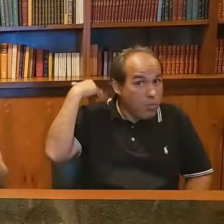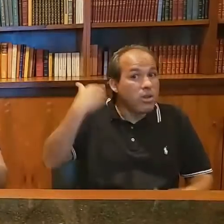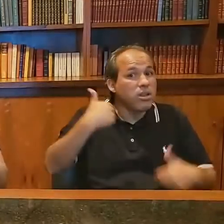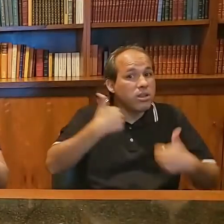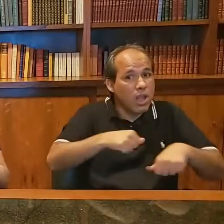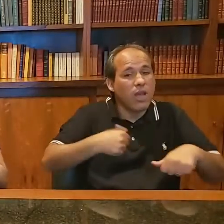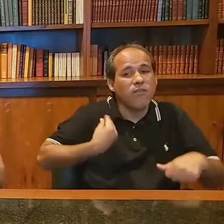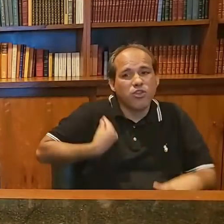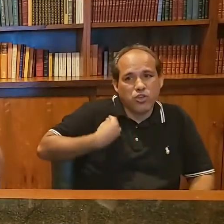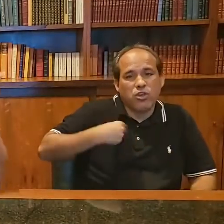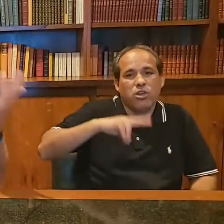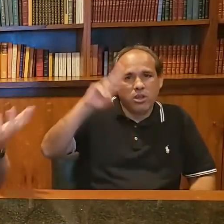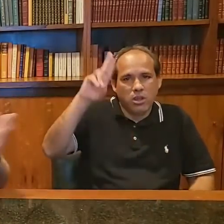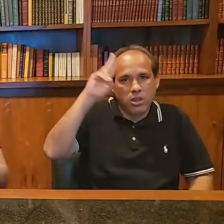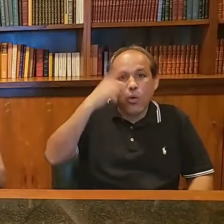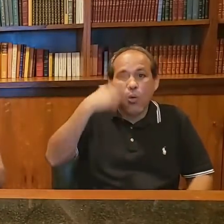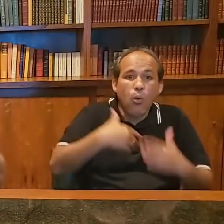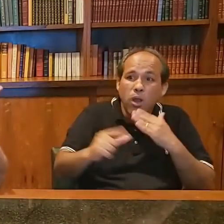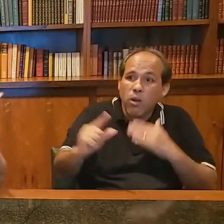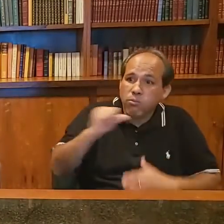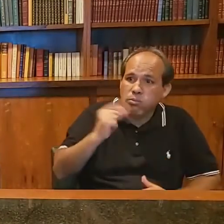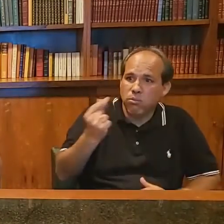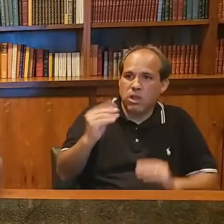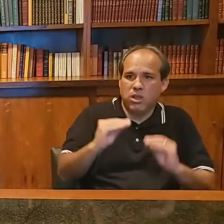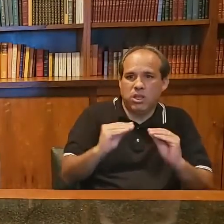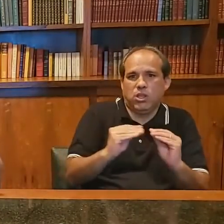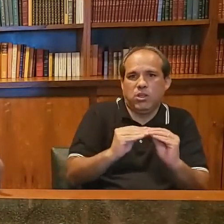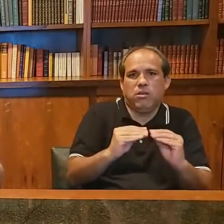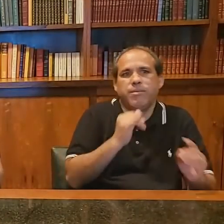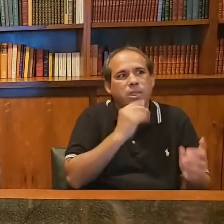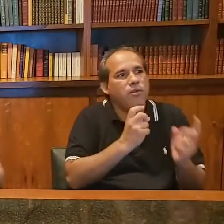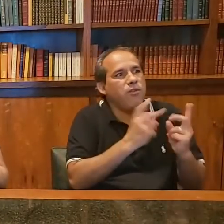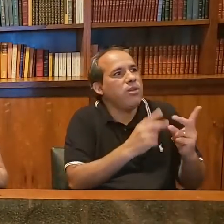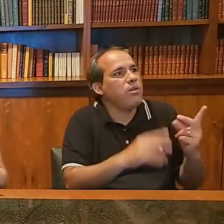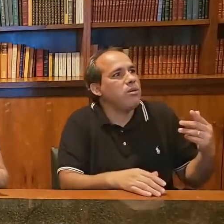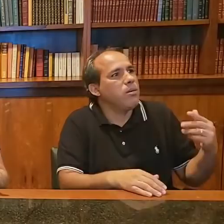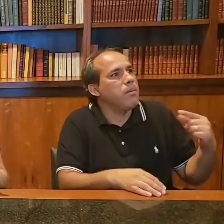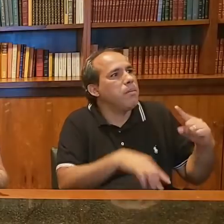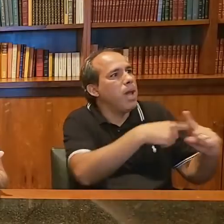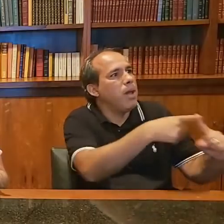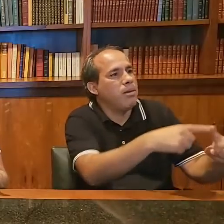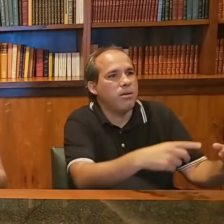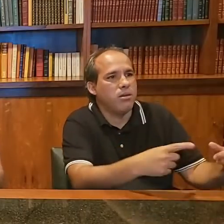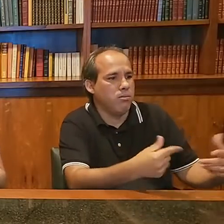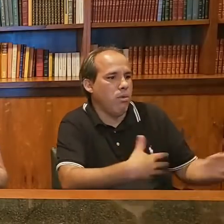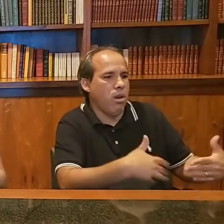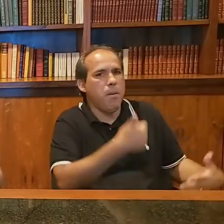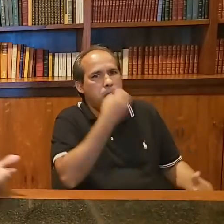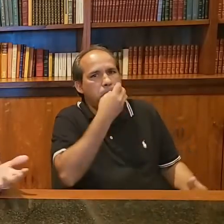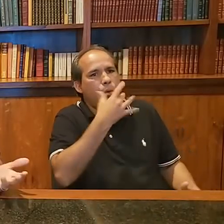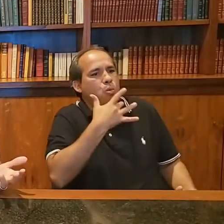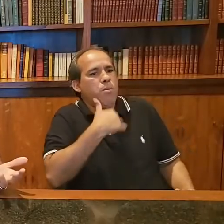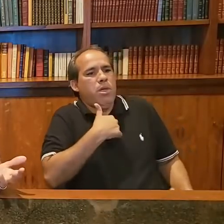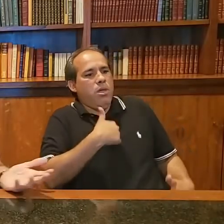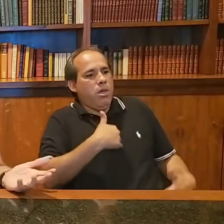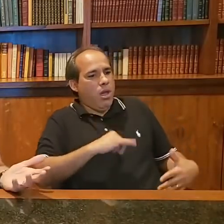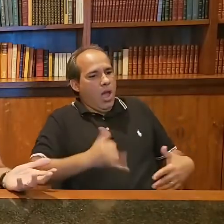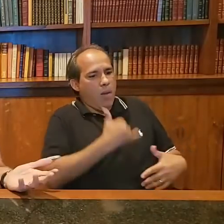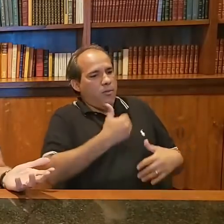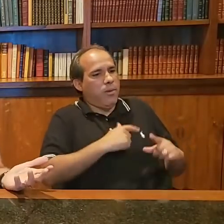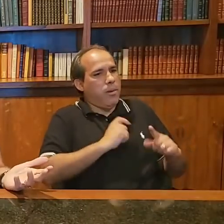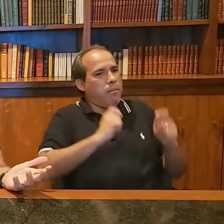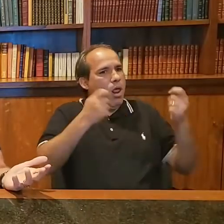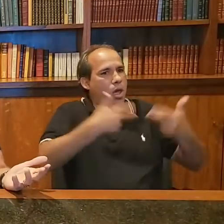quando entrava ali um extra para um motivo qualquer que acontecia, vendia uma coisa, era muito bem-vindo, tá? Ajuda. Mas, logicamente,